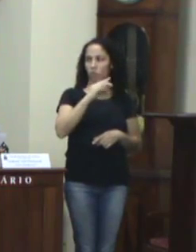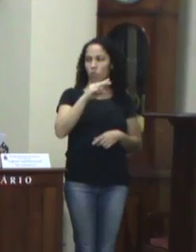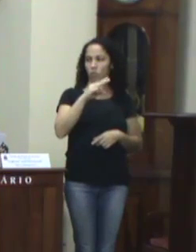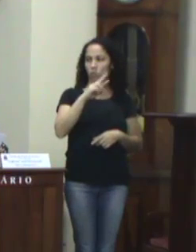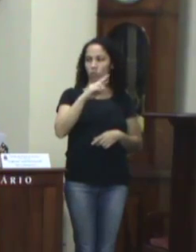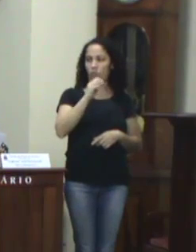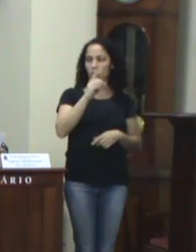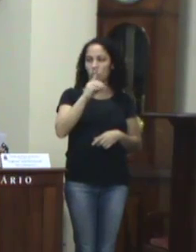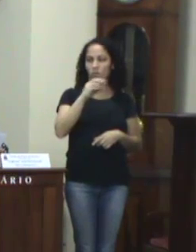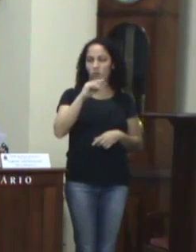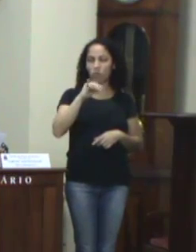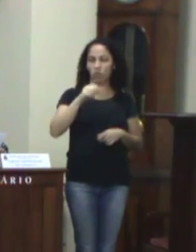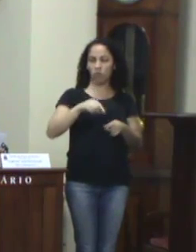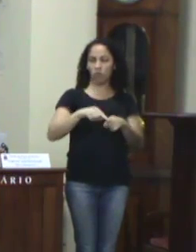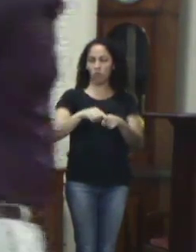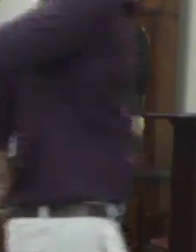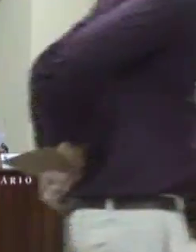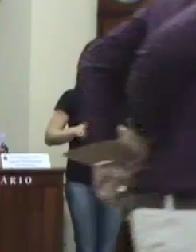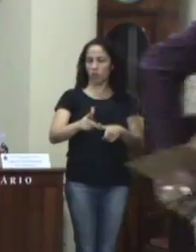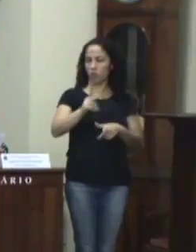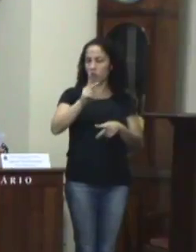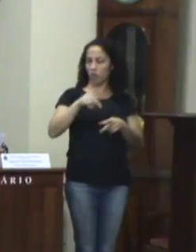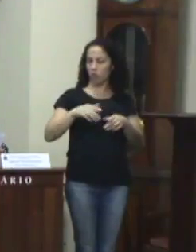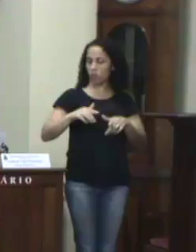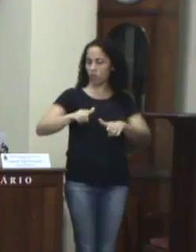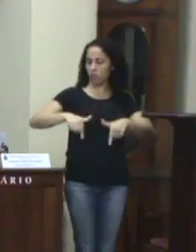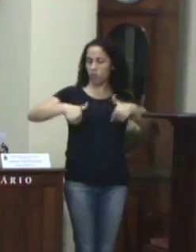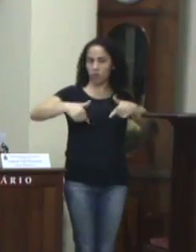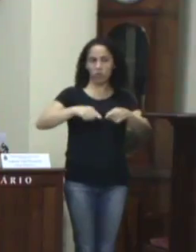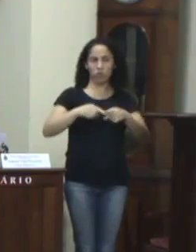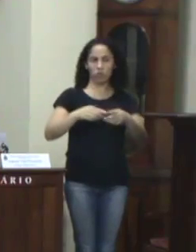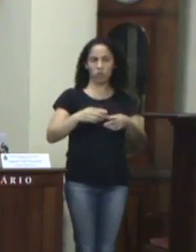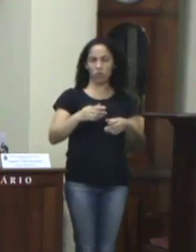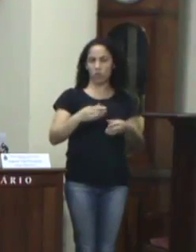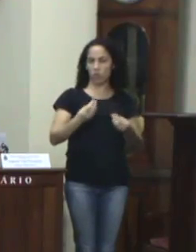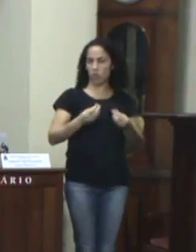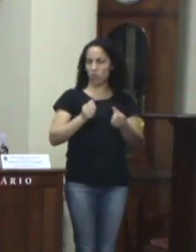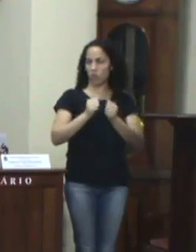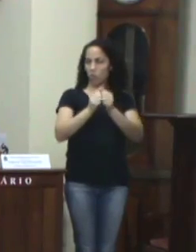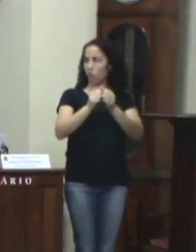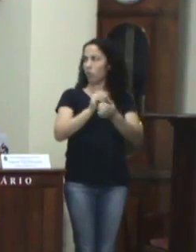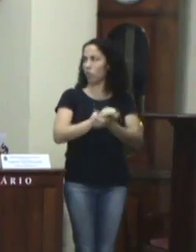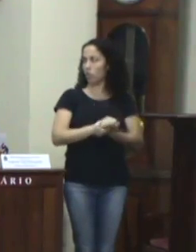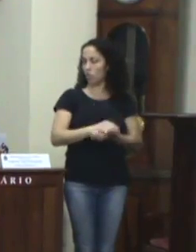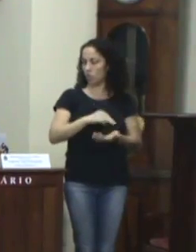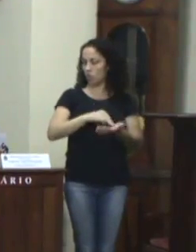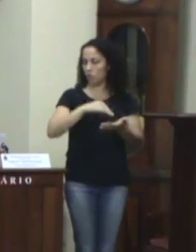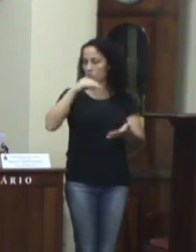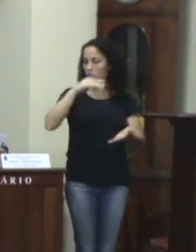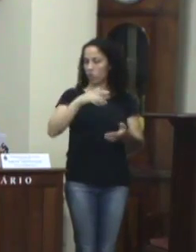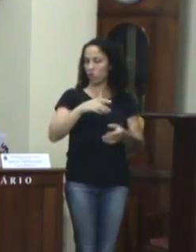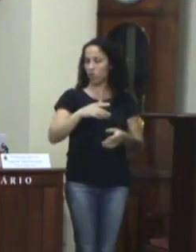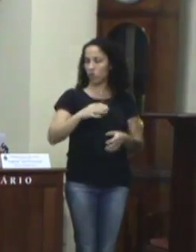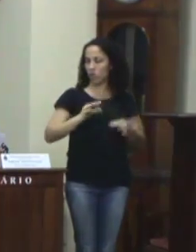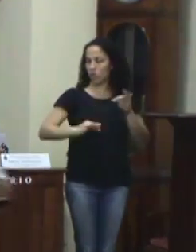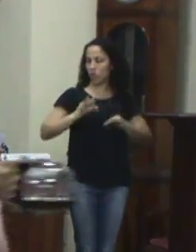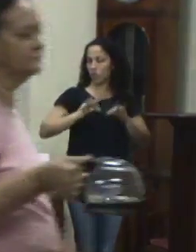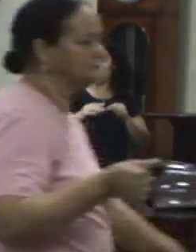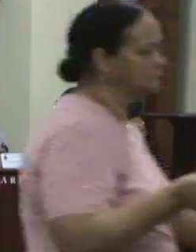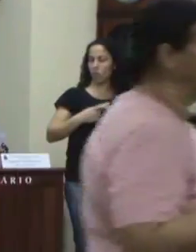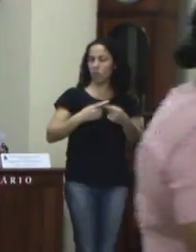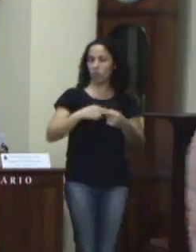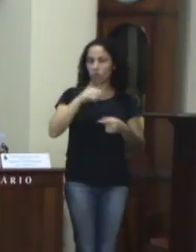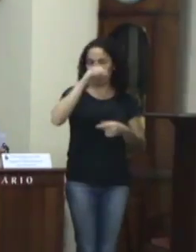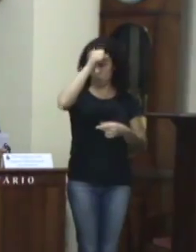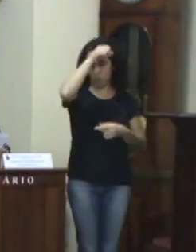vem incansavelmente tentando um acordo para o pagamento dos precatórios, junto ao Tribunal de Justiça, de tal modo que não poderá, se os